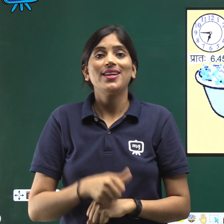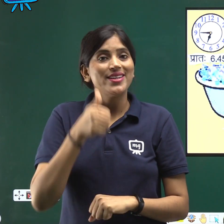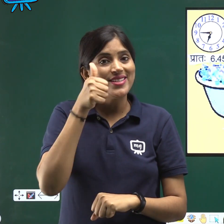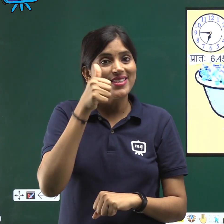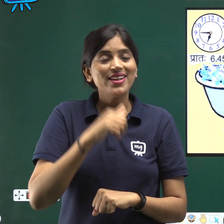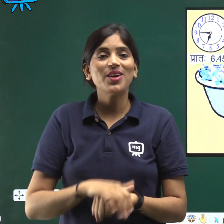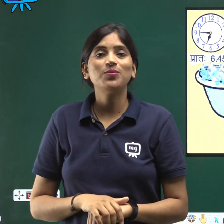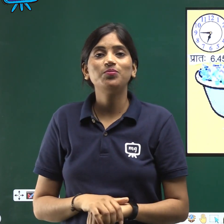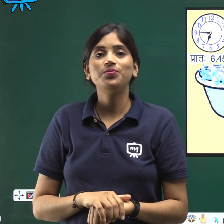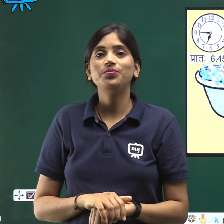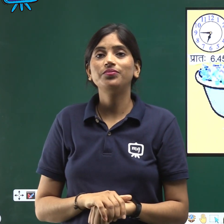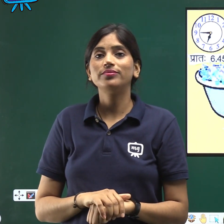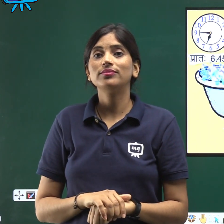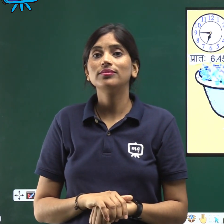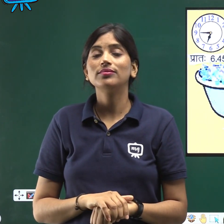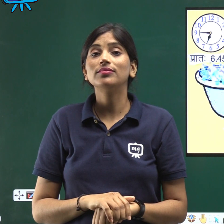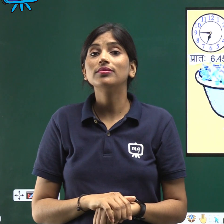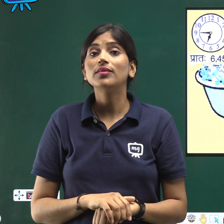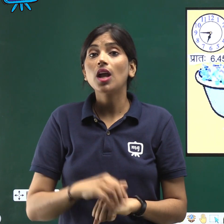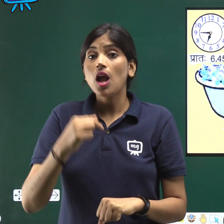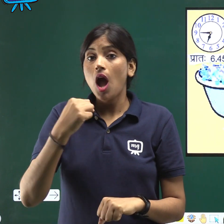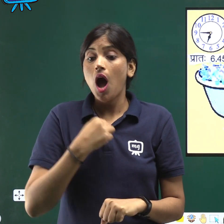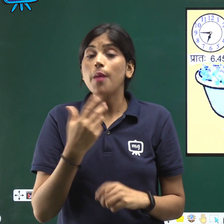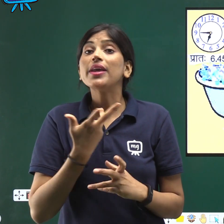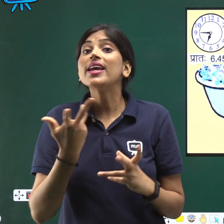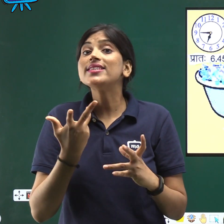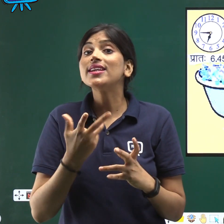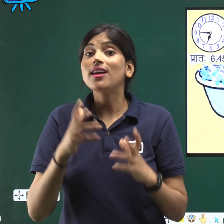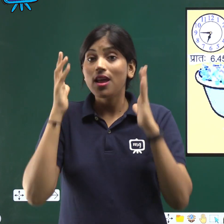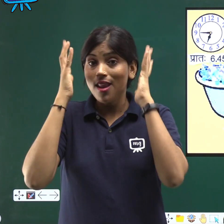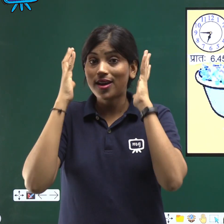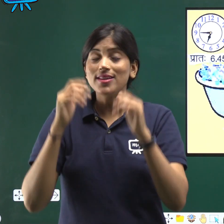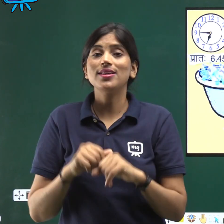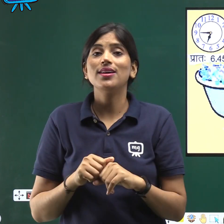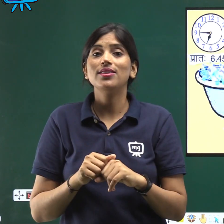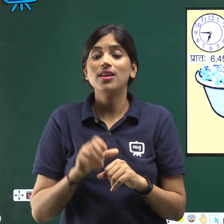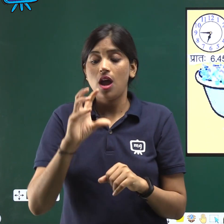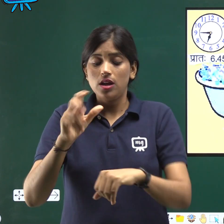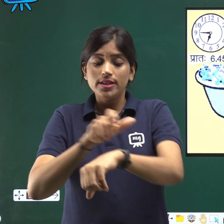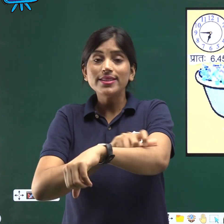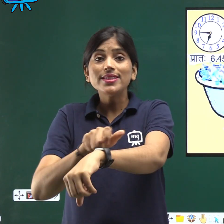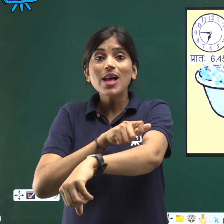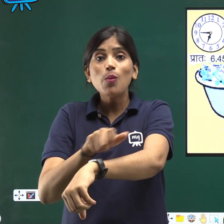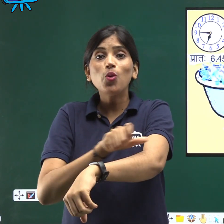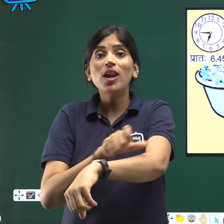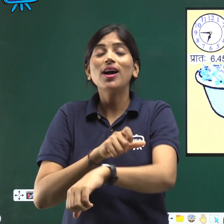ठीक है। हमें कैसे नहाना चाहिए? साबुन लगा